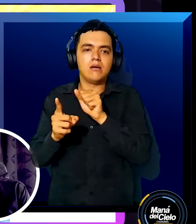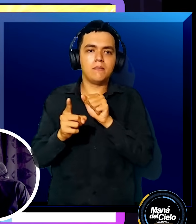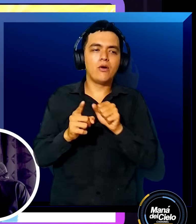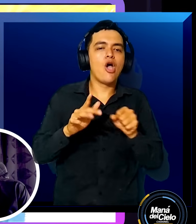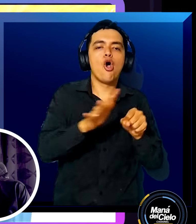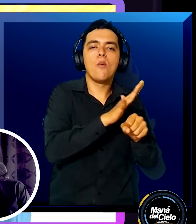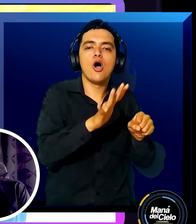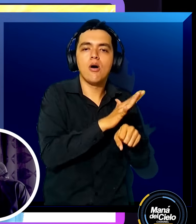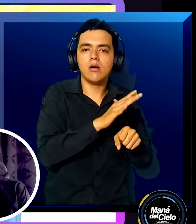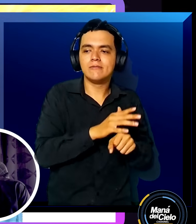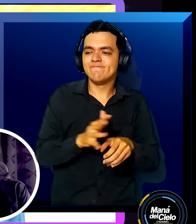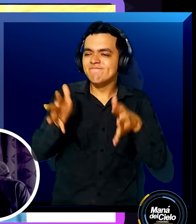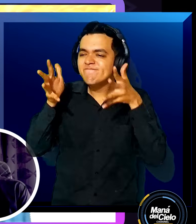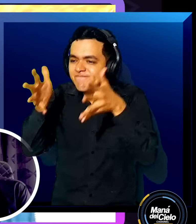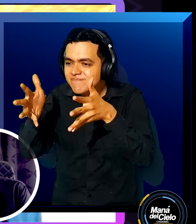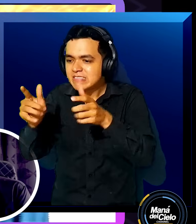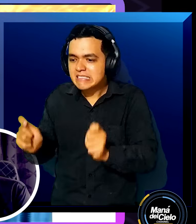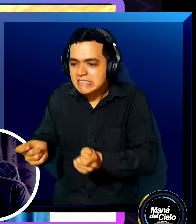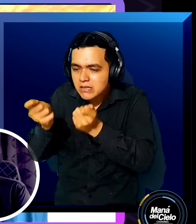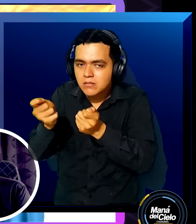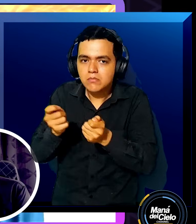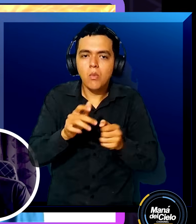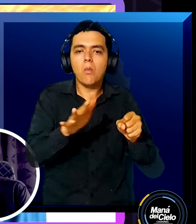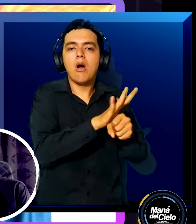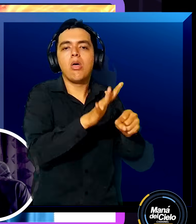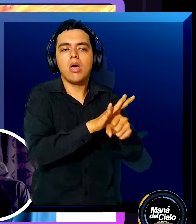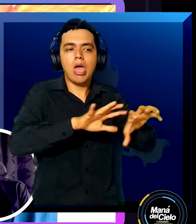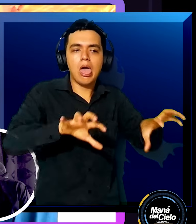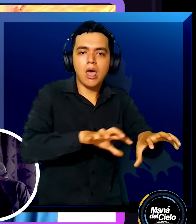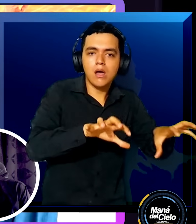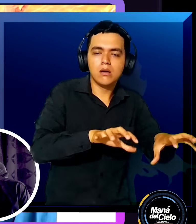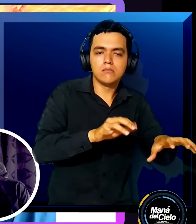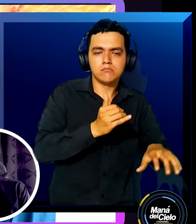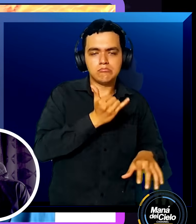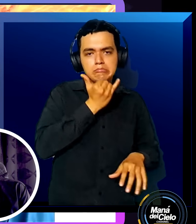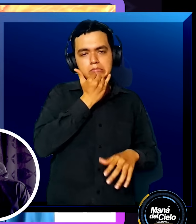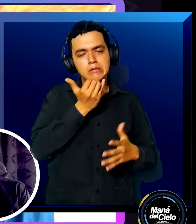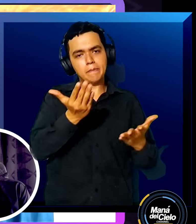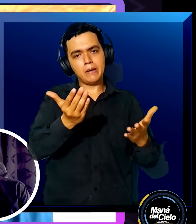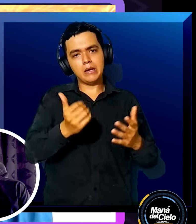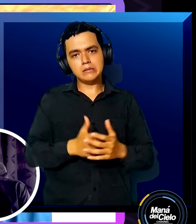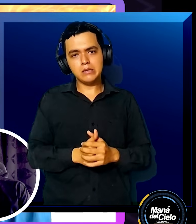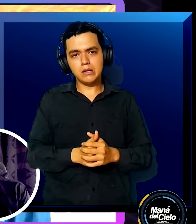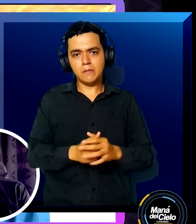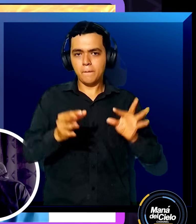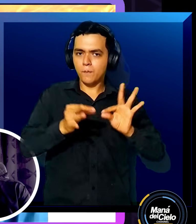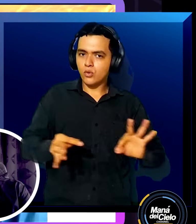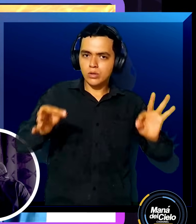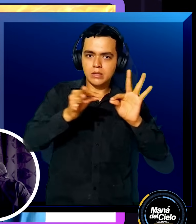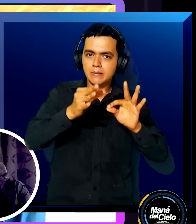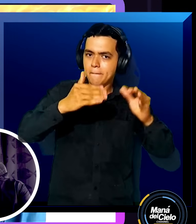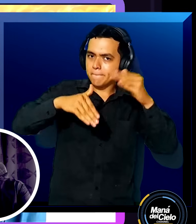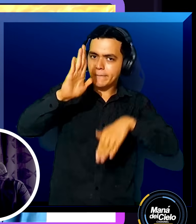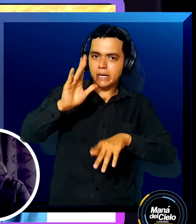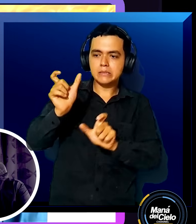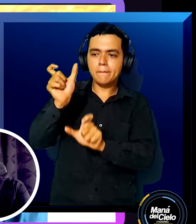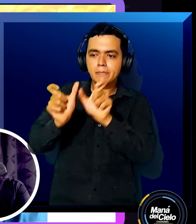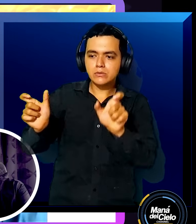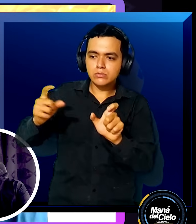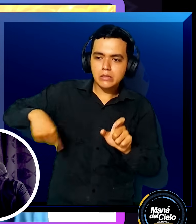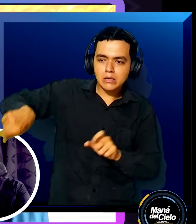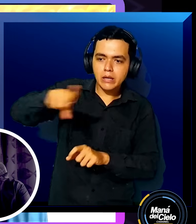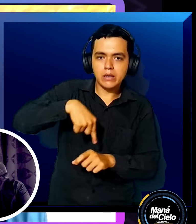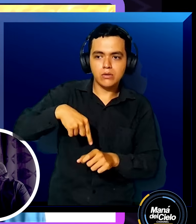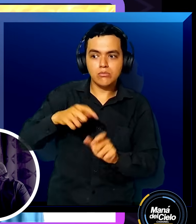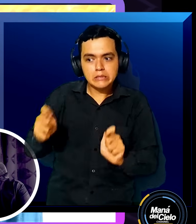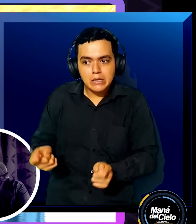parto, mi hija mayor, que quiero decirles que tenemos nuestra hija mayor boliviana, y que es esposa de pastor y sirve al Señor.